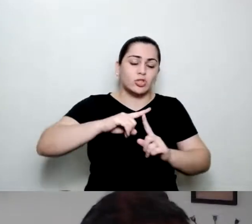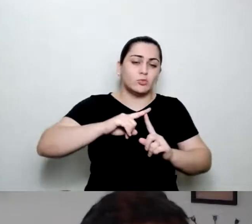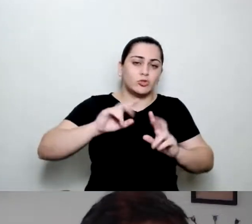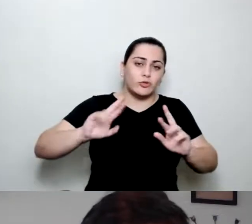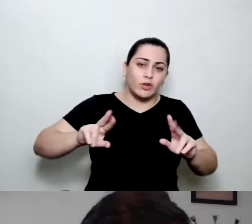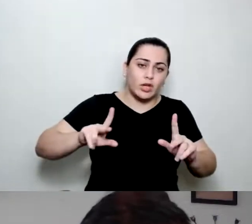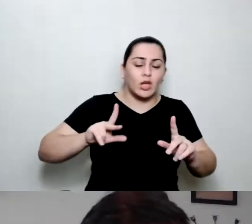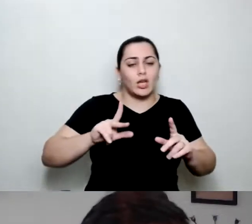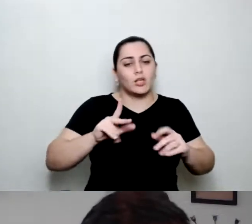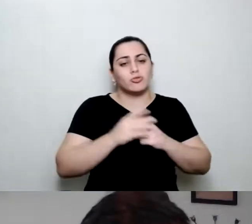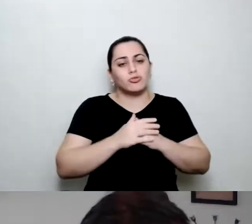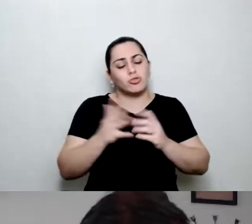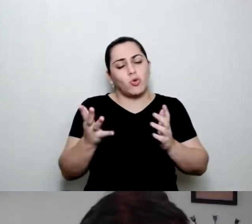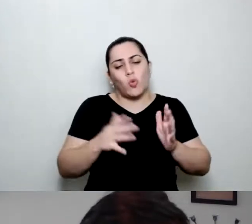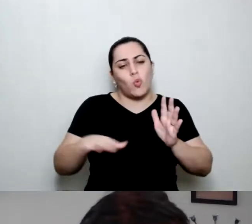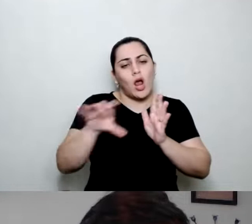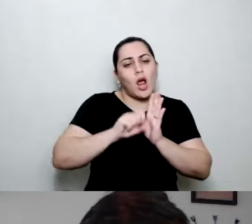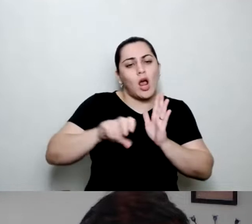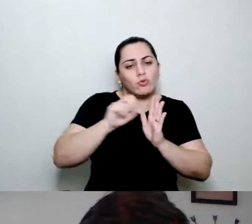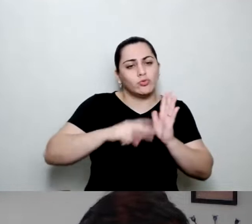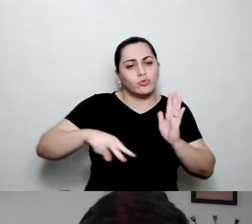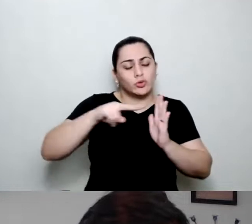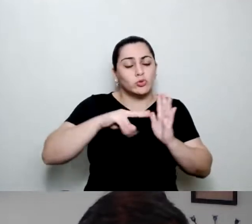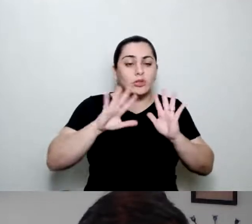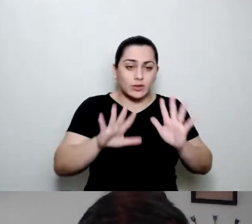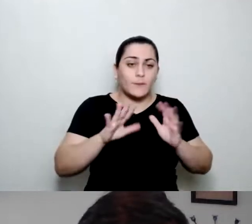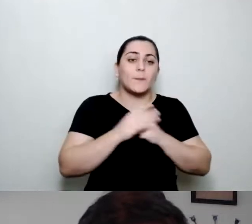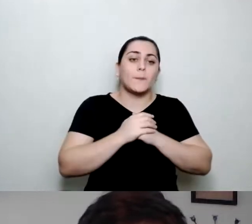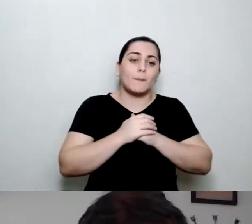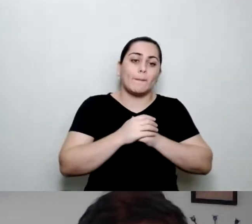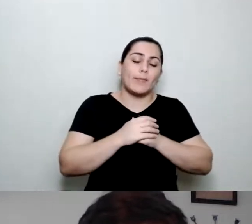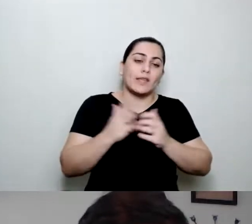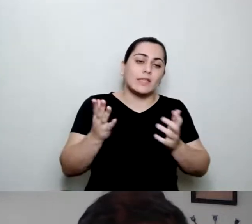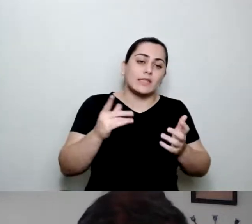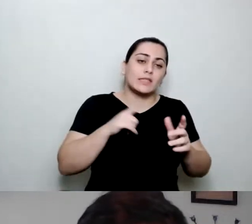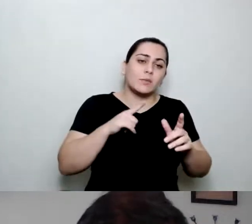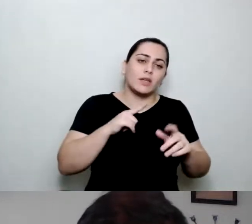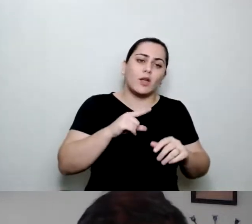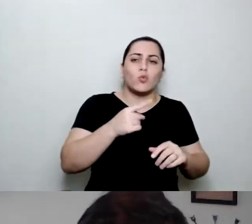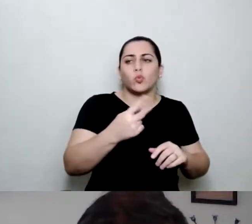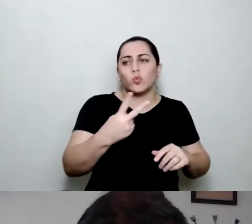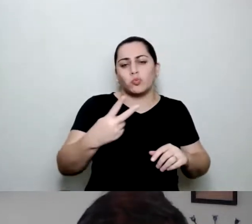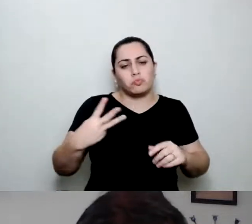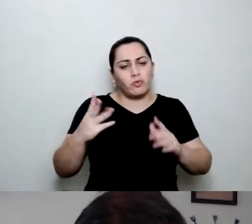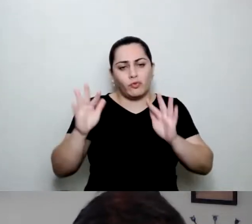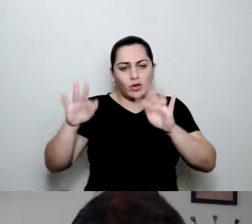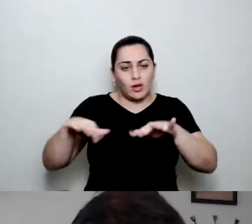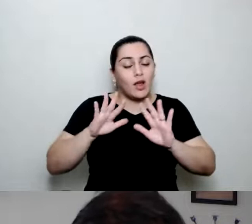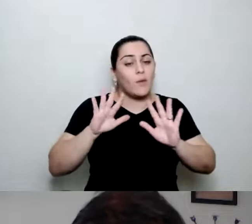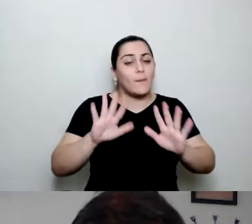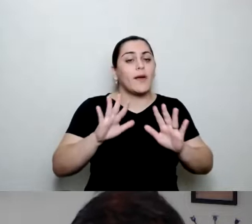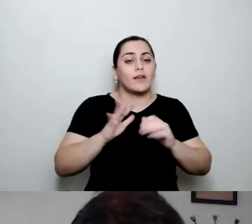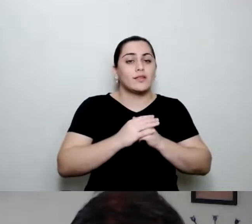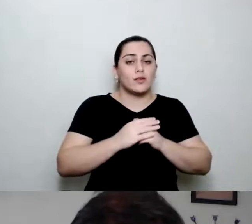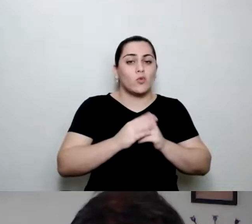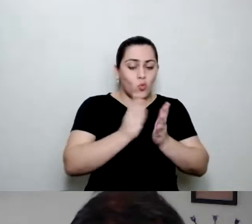vídeo, anotação. Outra vez, se tem várias partes, né? Tem 1, 2, 3 no final, mas é isso. Mas o início deve ser